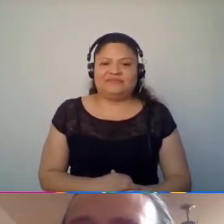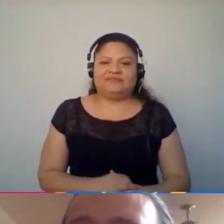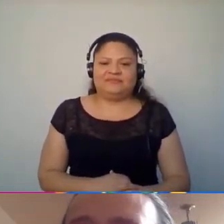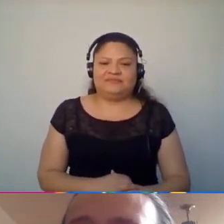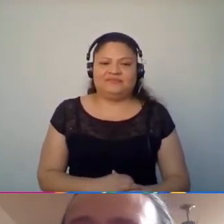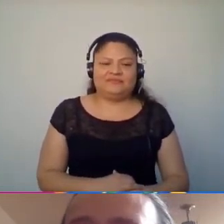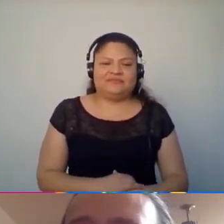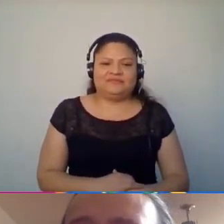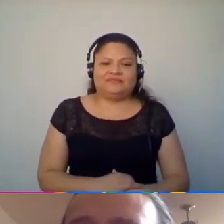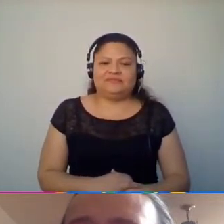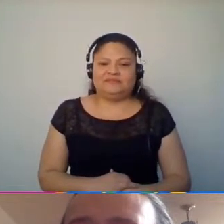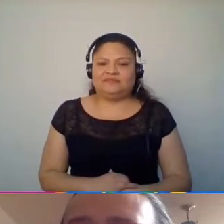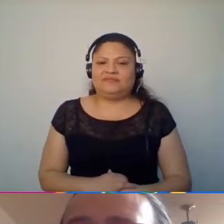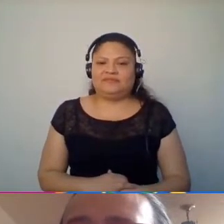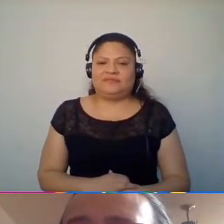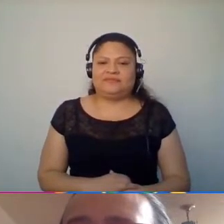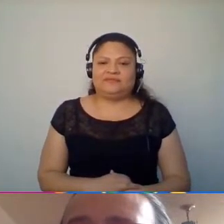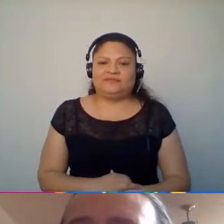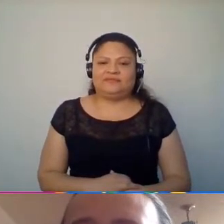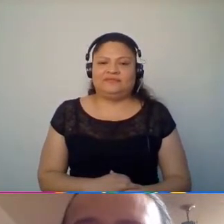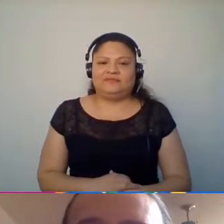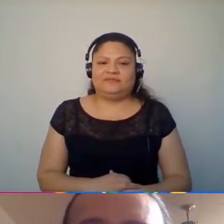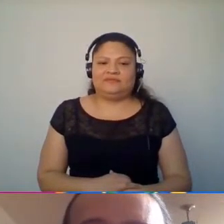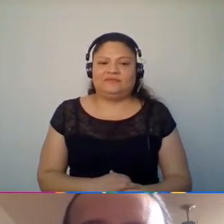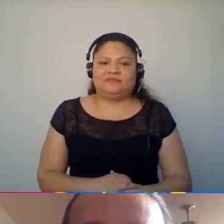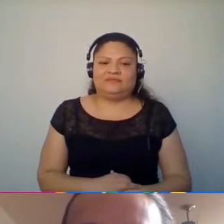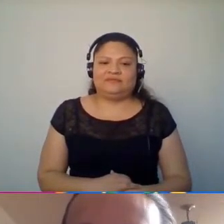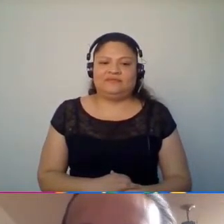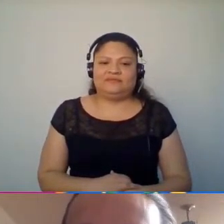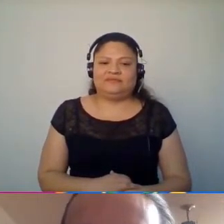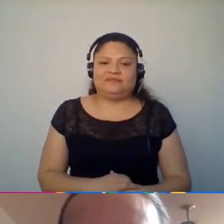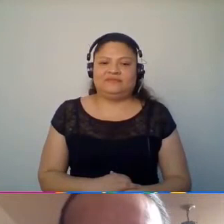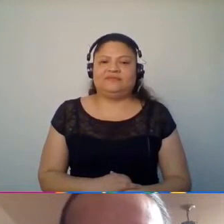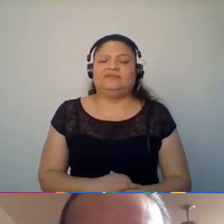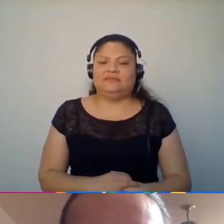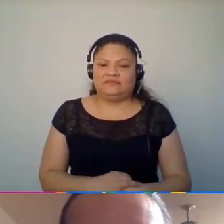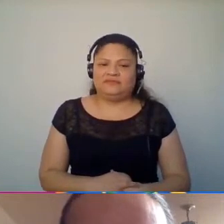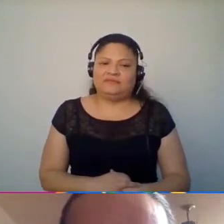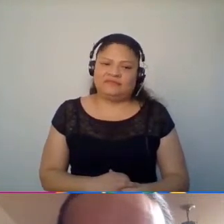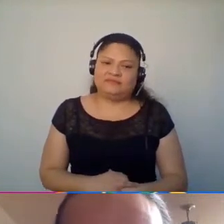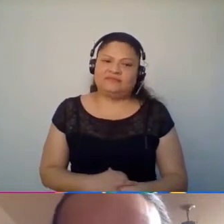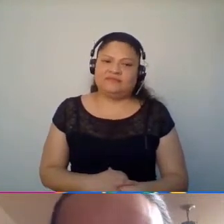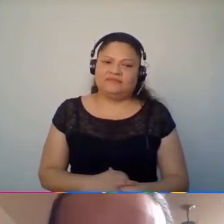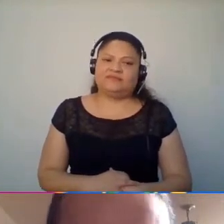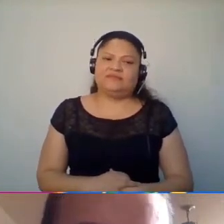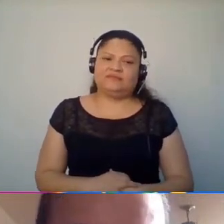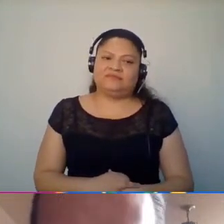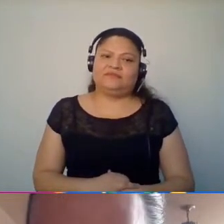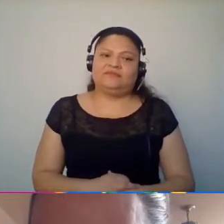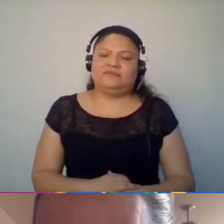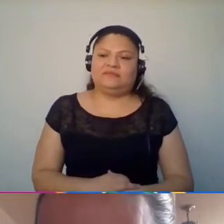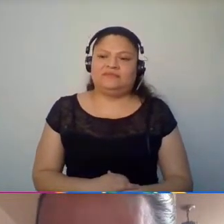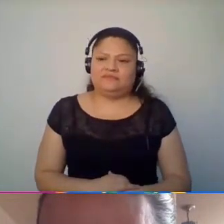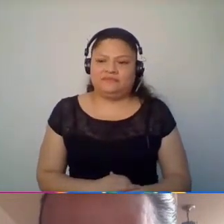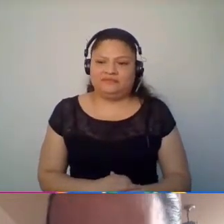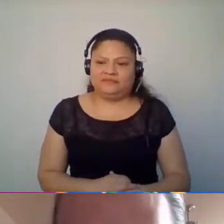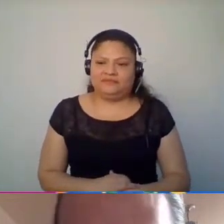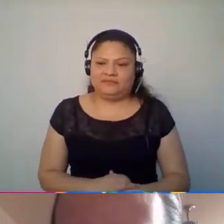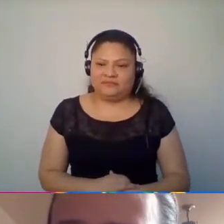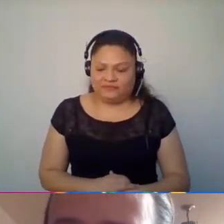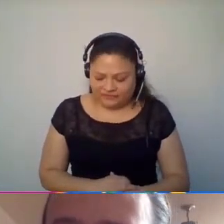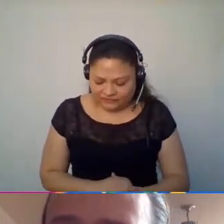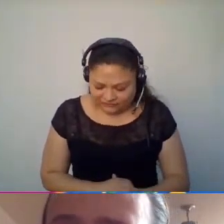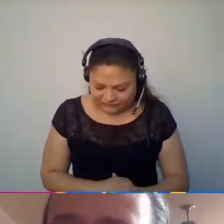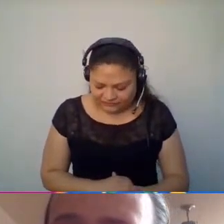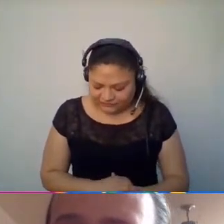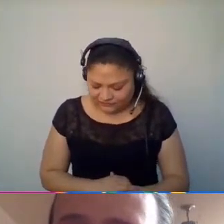pero Vic Martínez, supongo Víctor, o Victoria, no, en bachillerato nos encontramos con alumnos que han